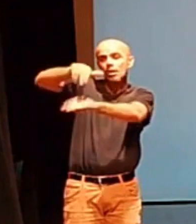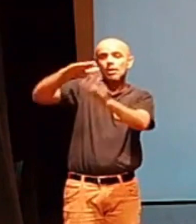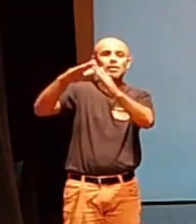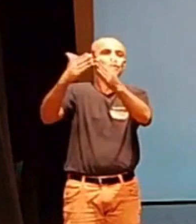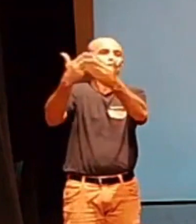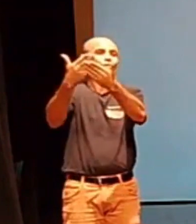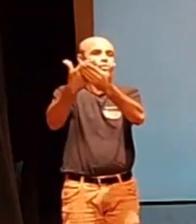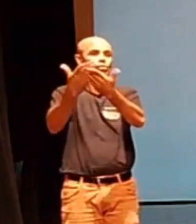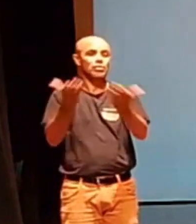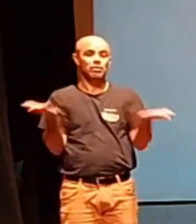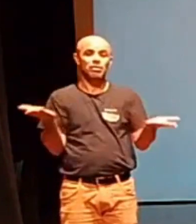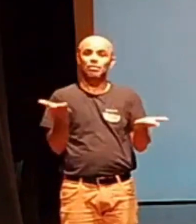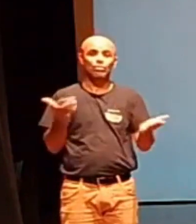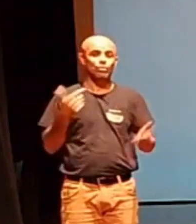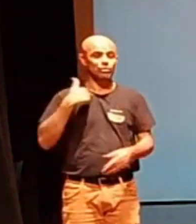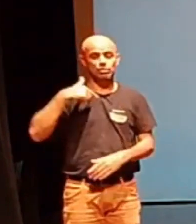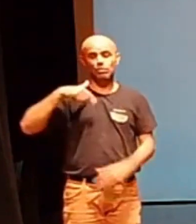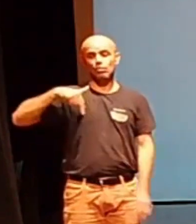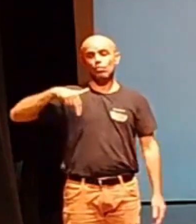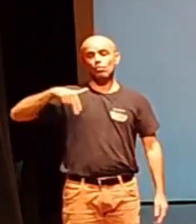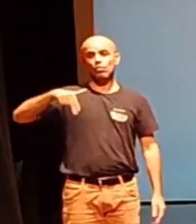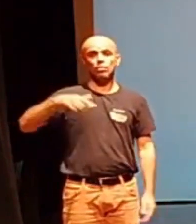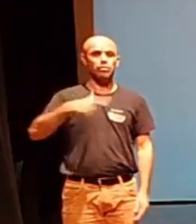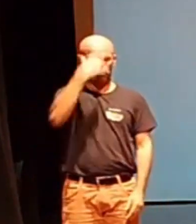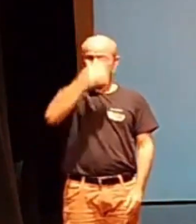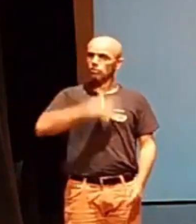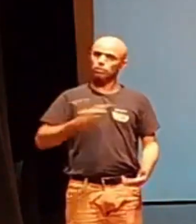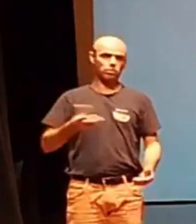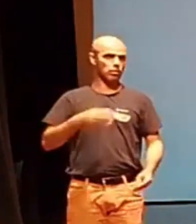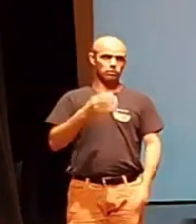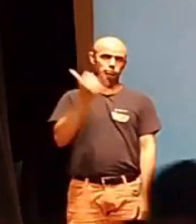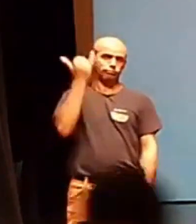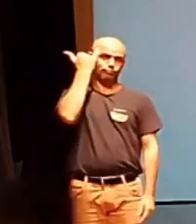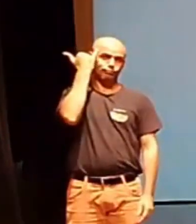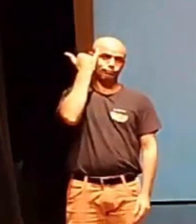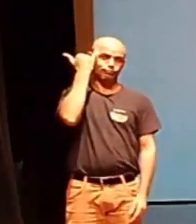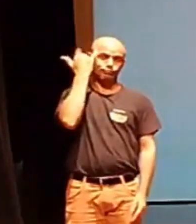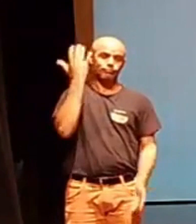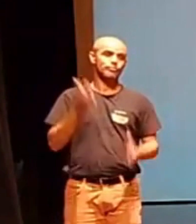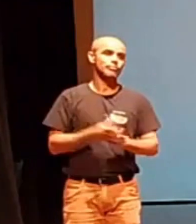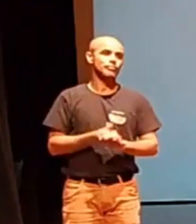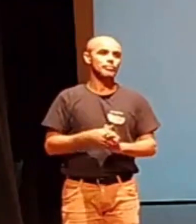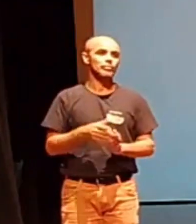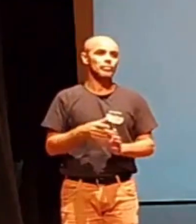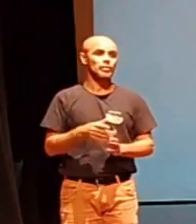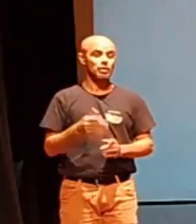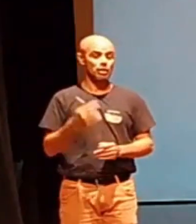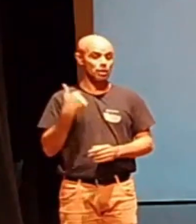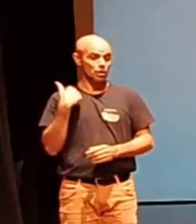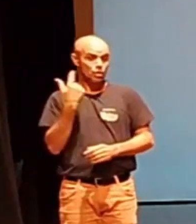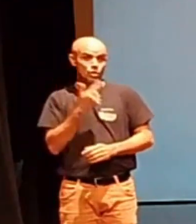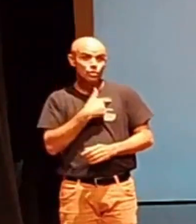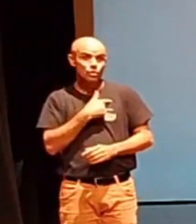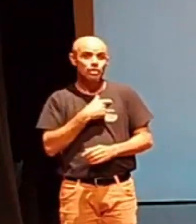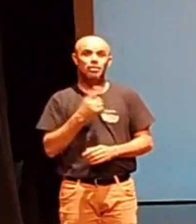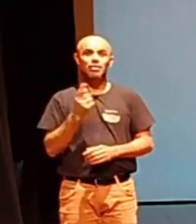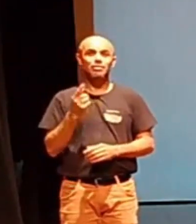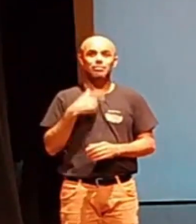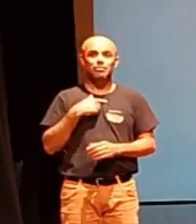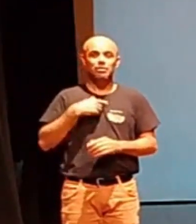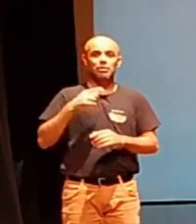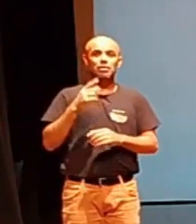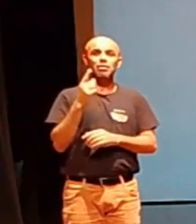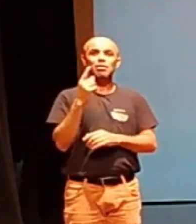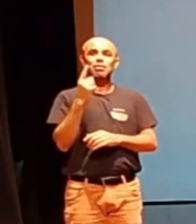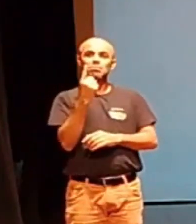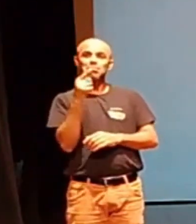E hoje a gente não caminha, porque eu também sou preguiçosa. A gente não caminha 1 quilômetro. Quer ir